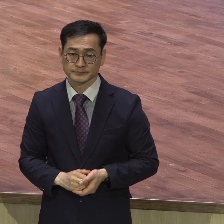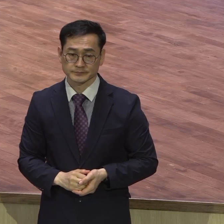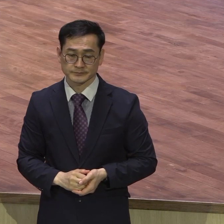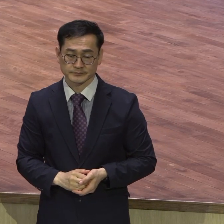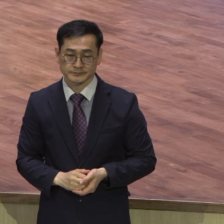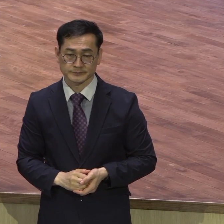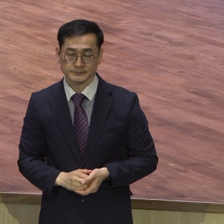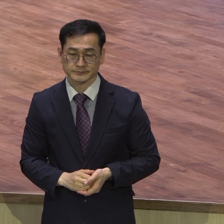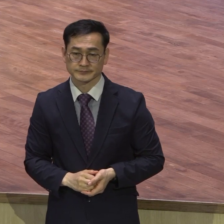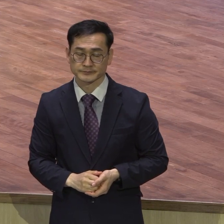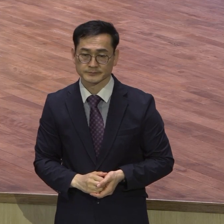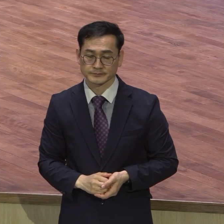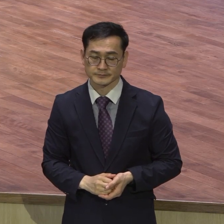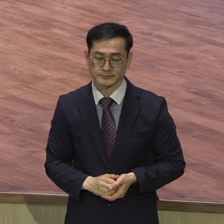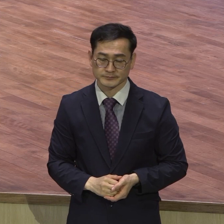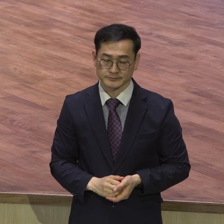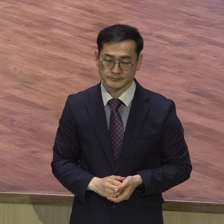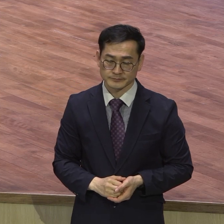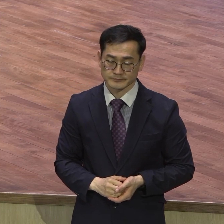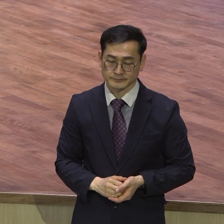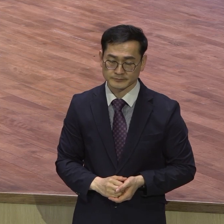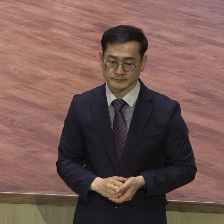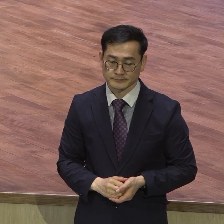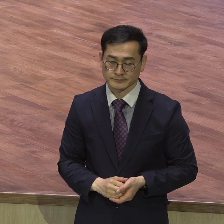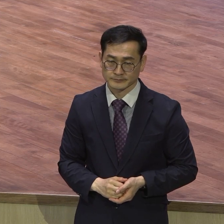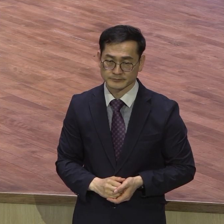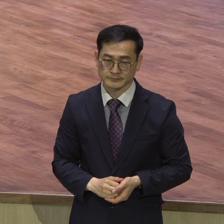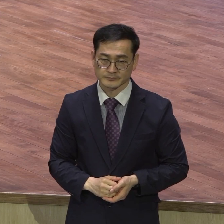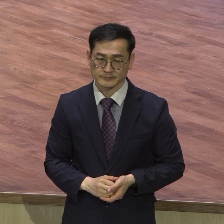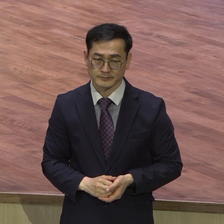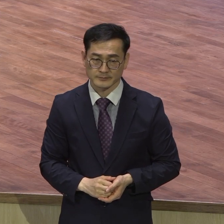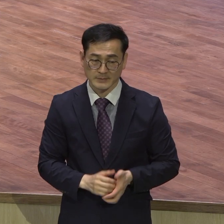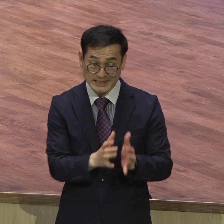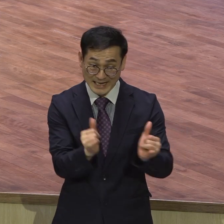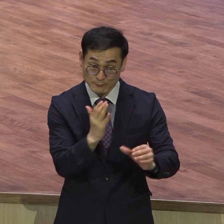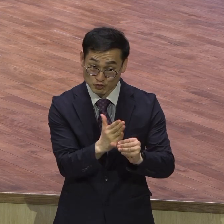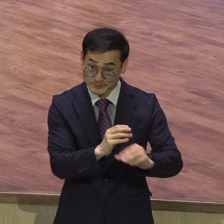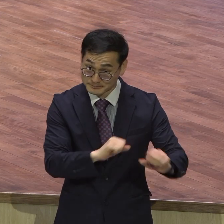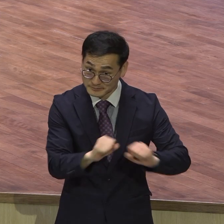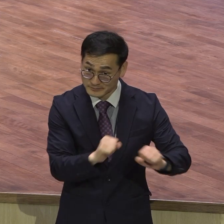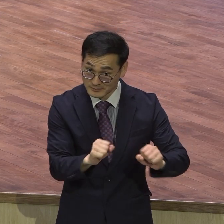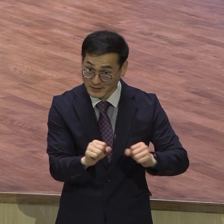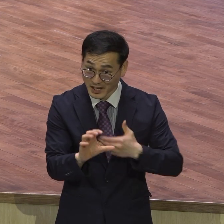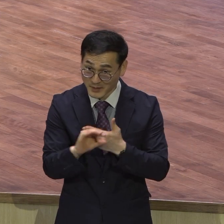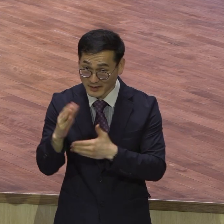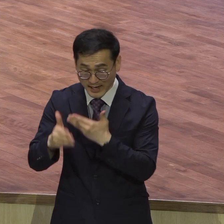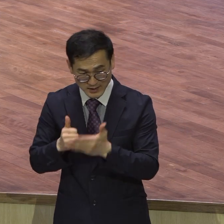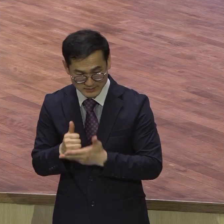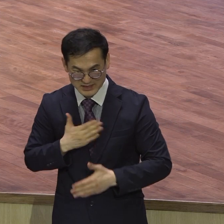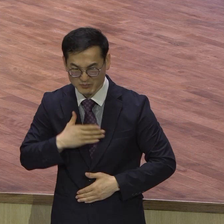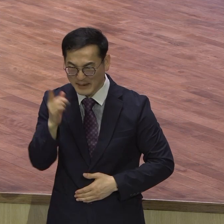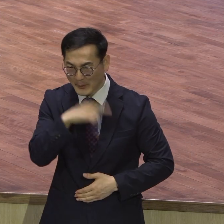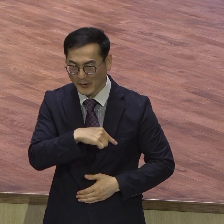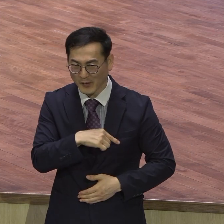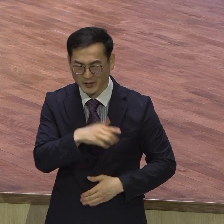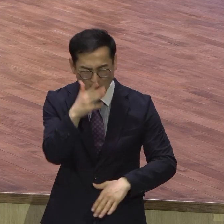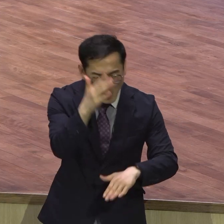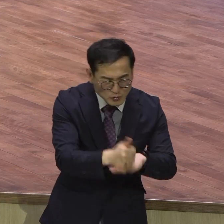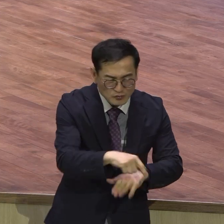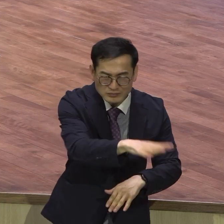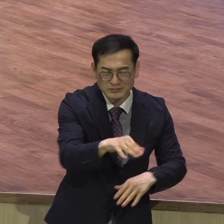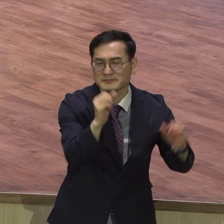잔머리 울리면요. 되는 것에도 전부 말로가 안 좋아요. 하나님 기분 나빠요. 글쎄요. 이